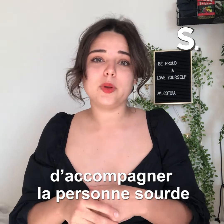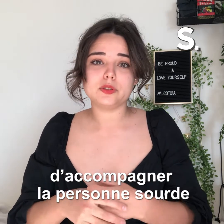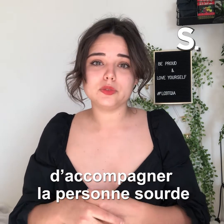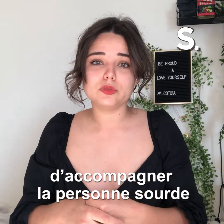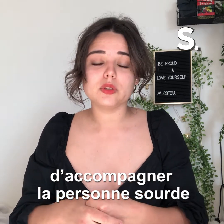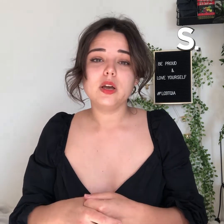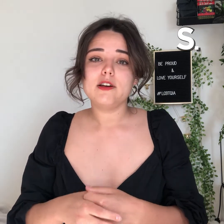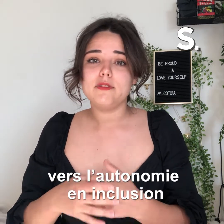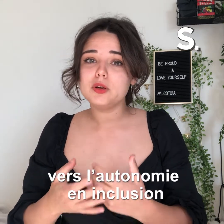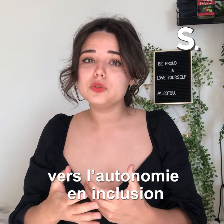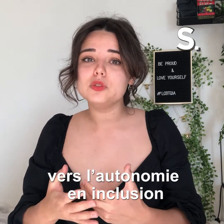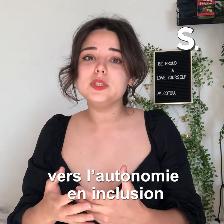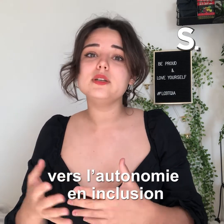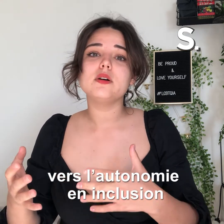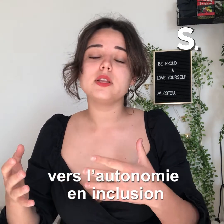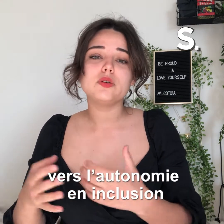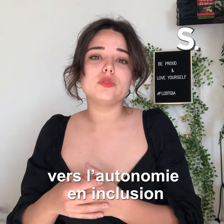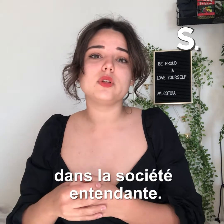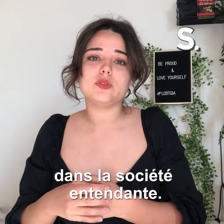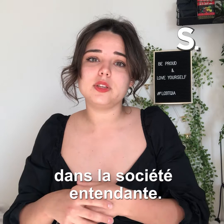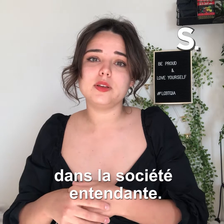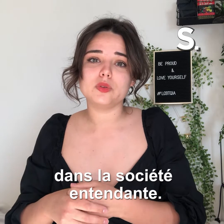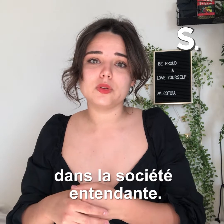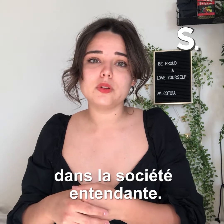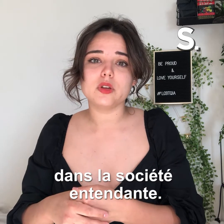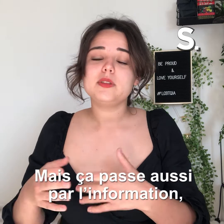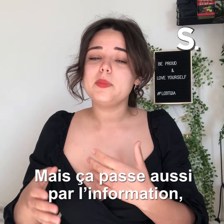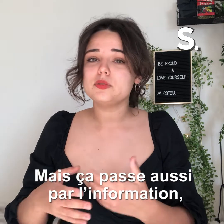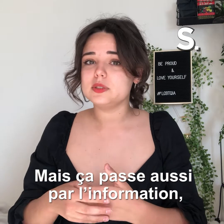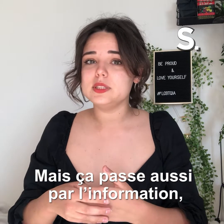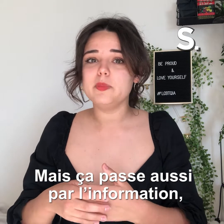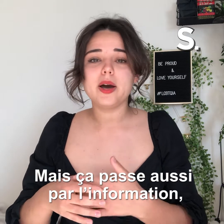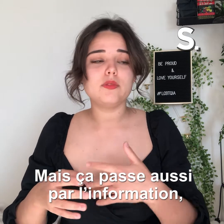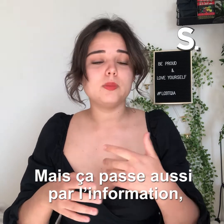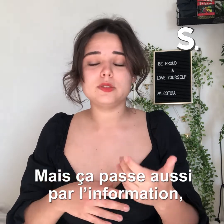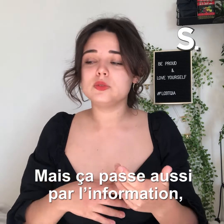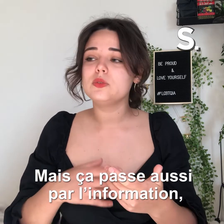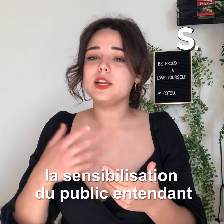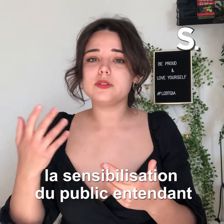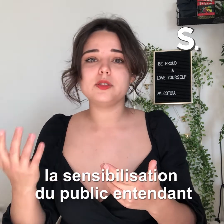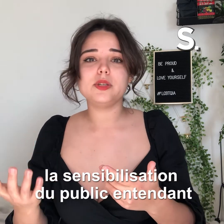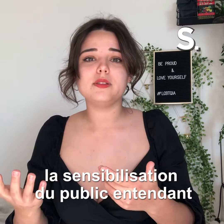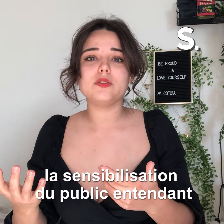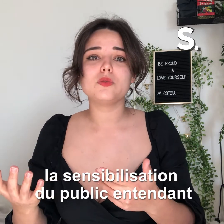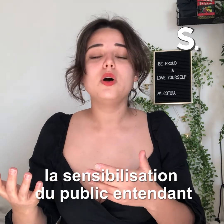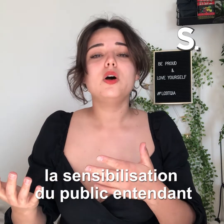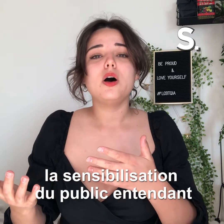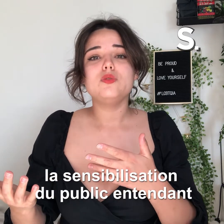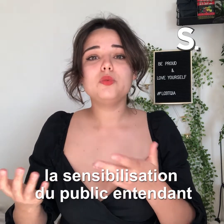la personne sourde vers l'autonomie en inclusion dans la société entendante. Mais ça passe aussi par l'information, la sensibilisation du